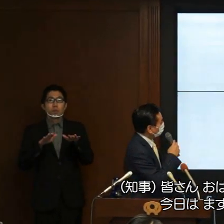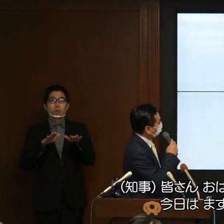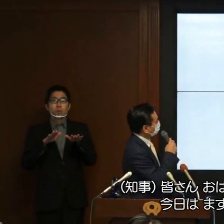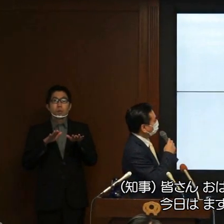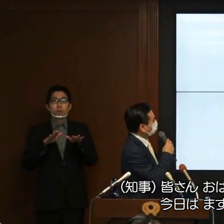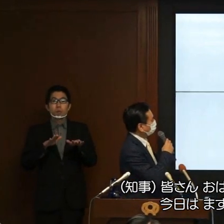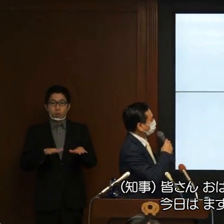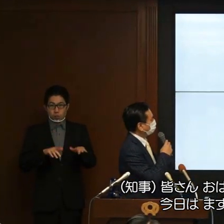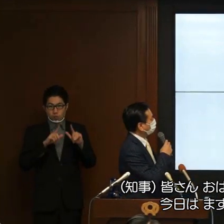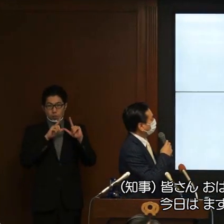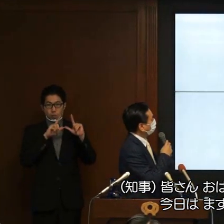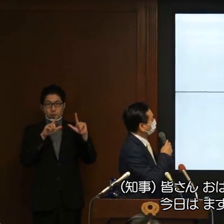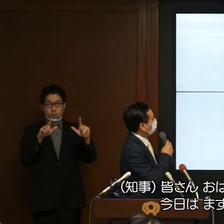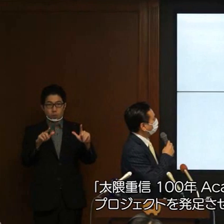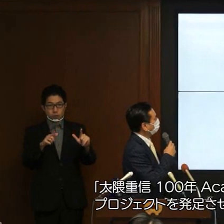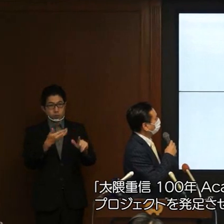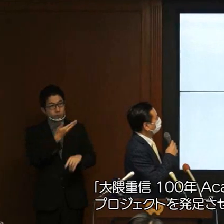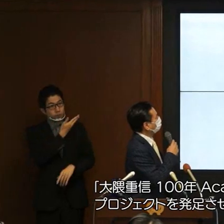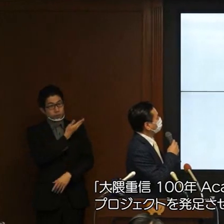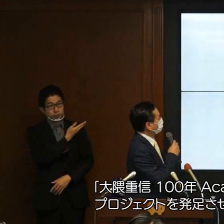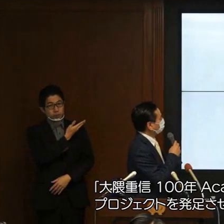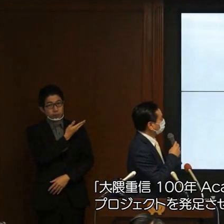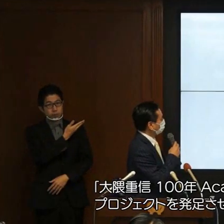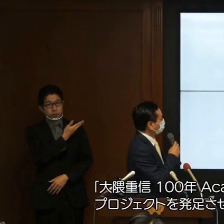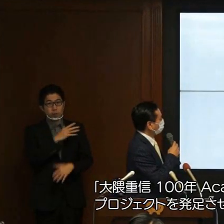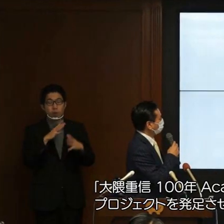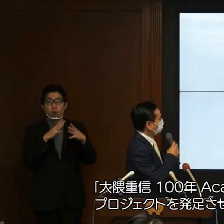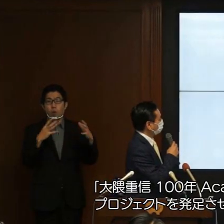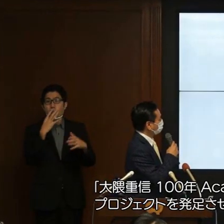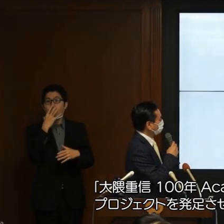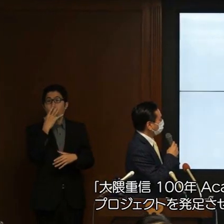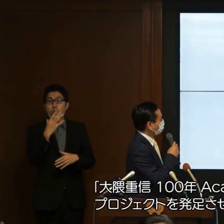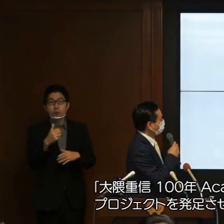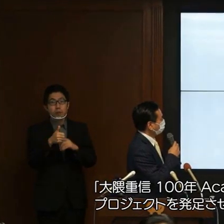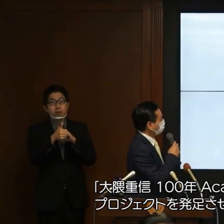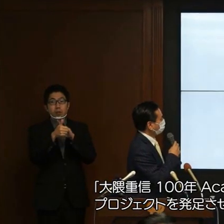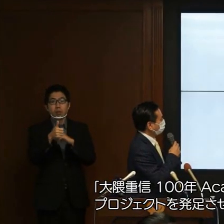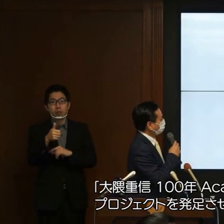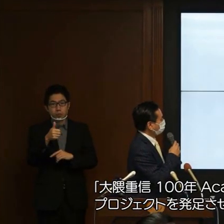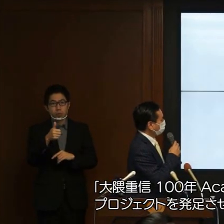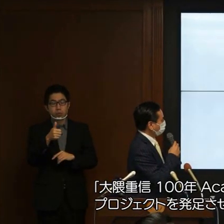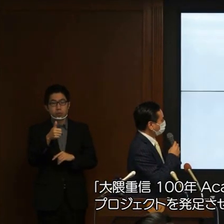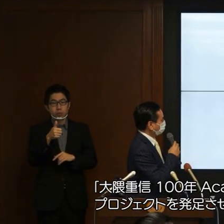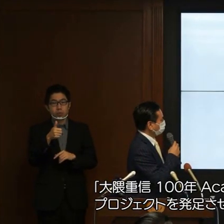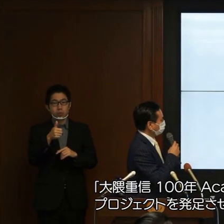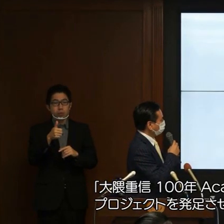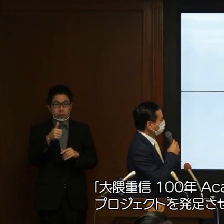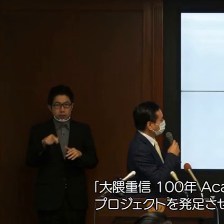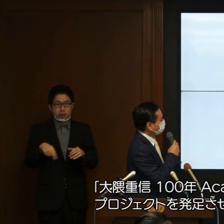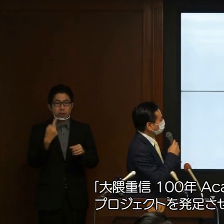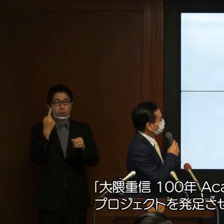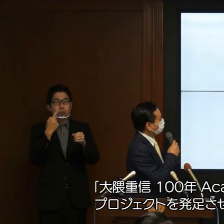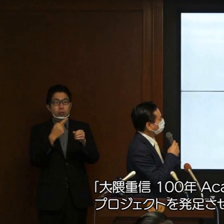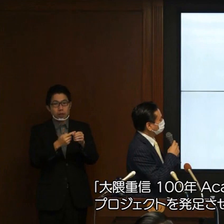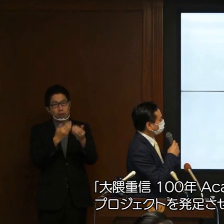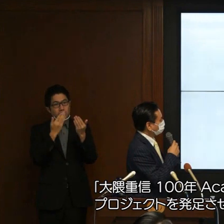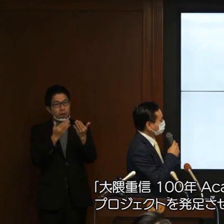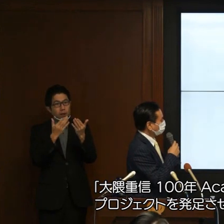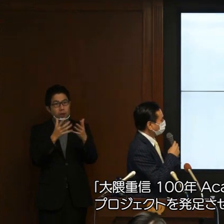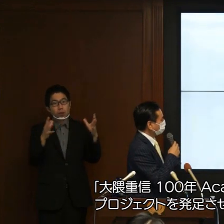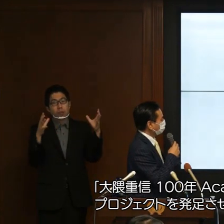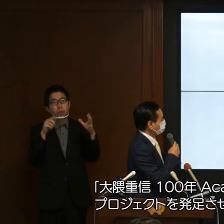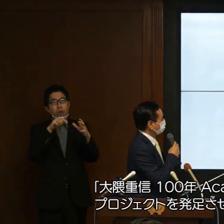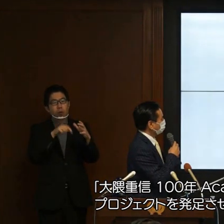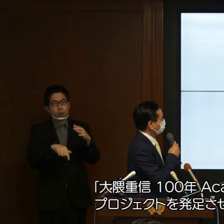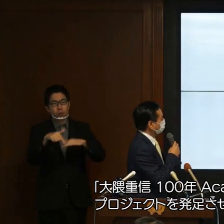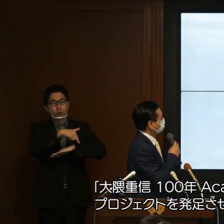報告案件から、オープンシリアドムの100年アカデミアというプロジェクトを発足